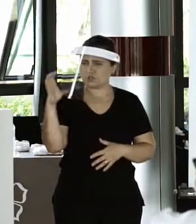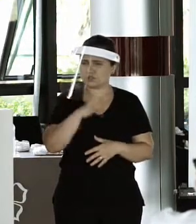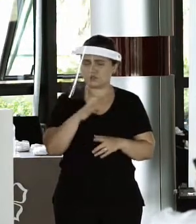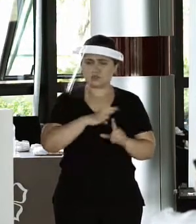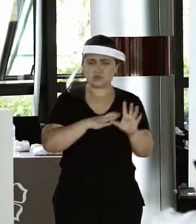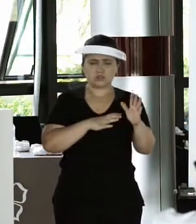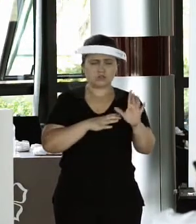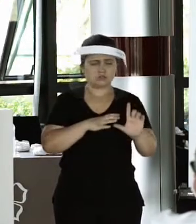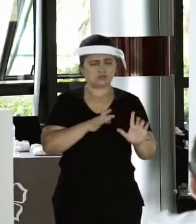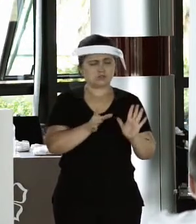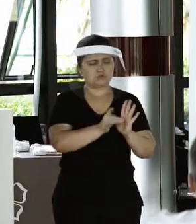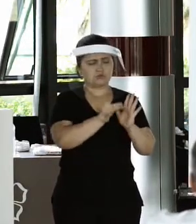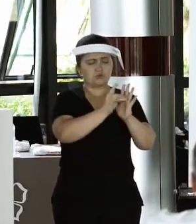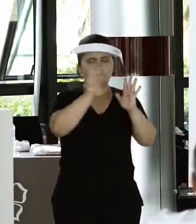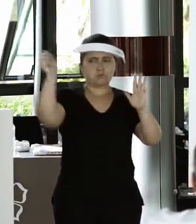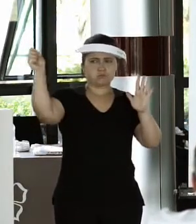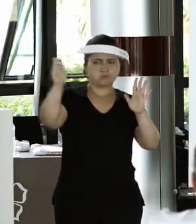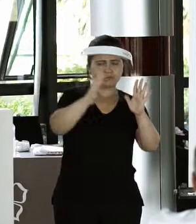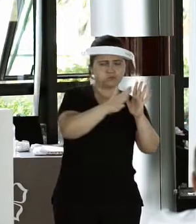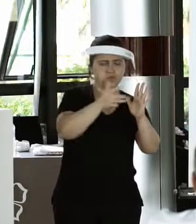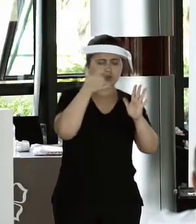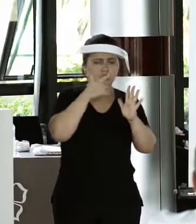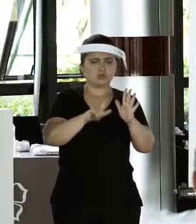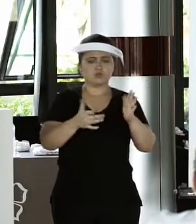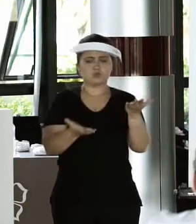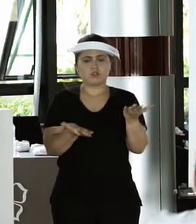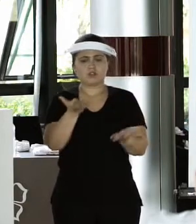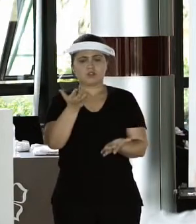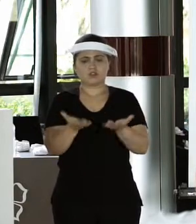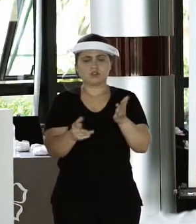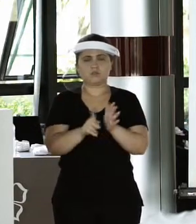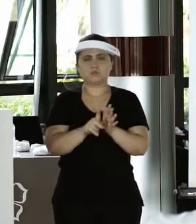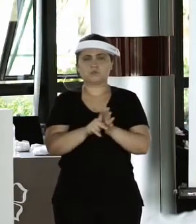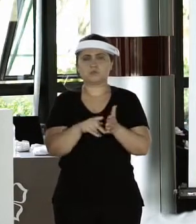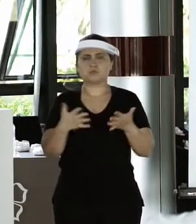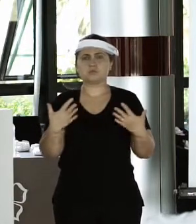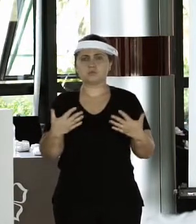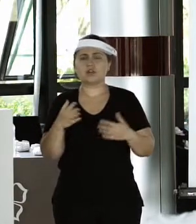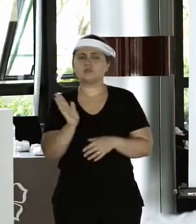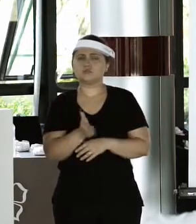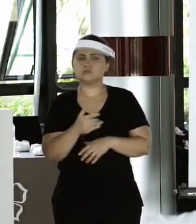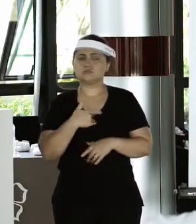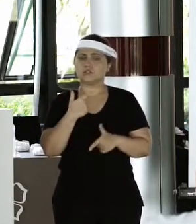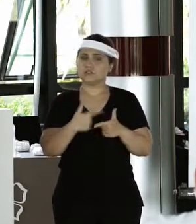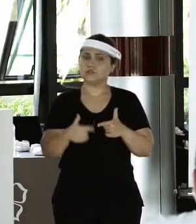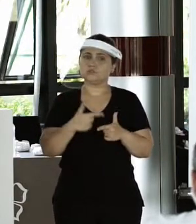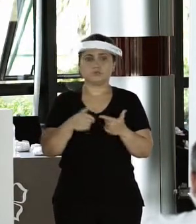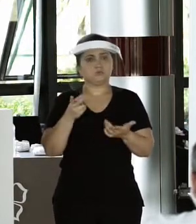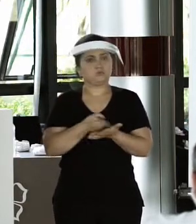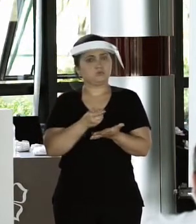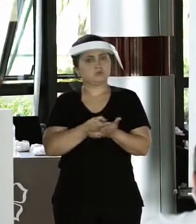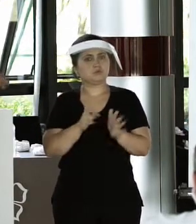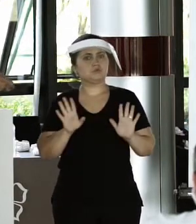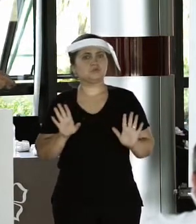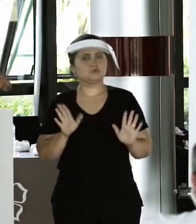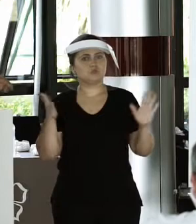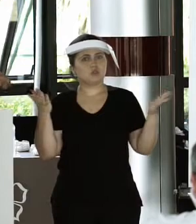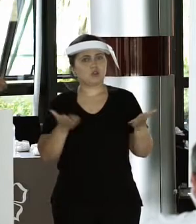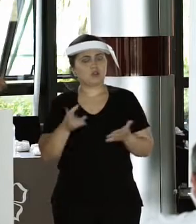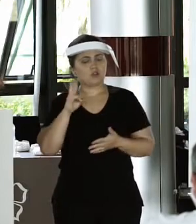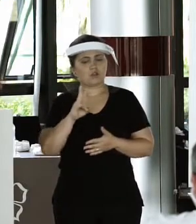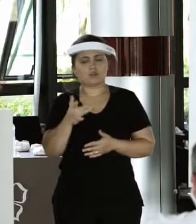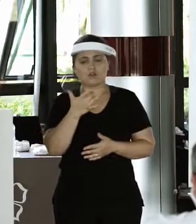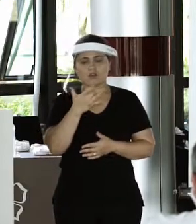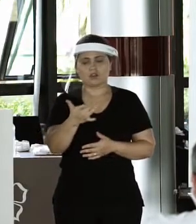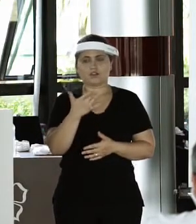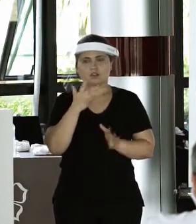tanto tempo, né, em aquecimento, que você já conseguiu ter um equilíbrio térmico. E o problema está lá. Agora olha à